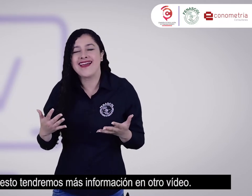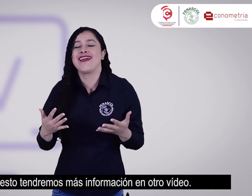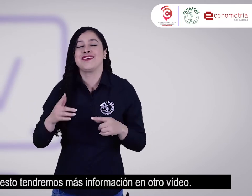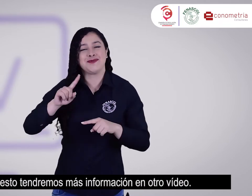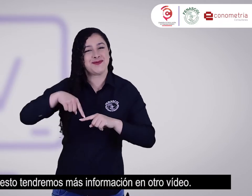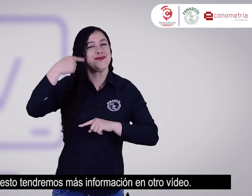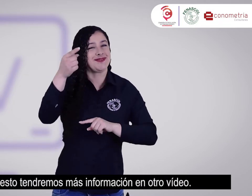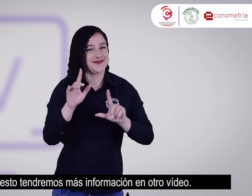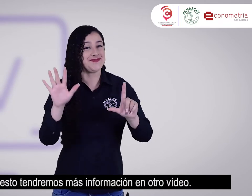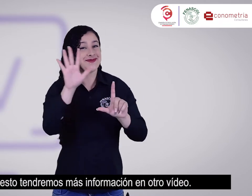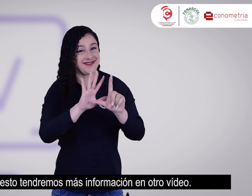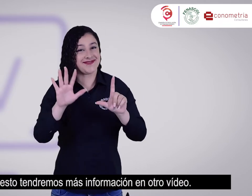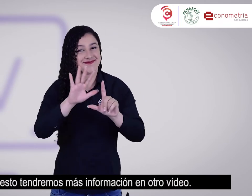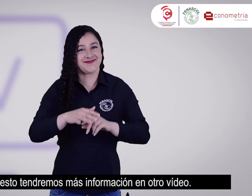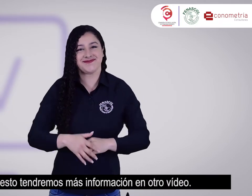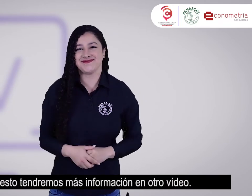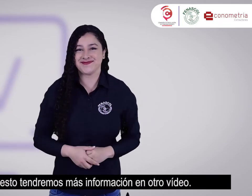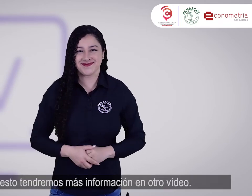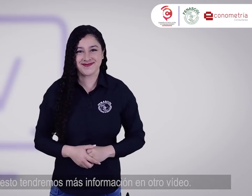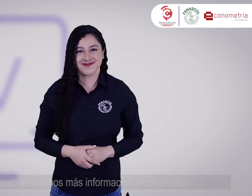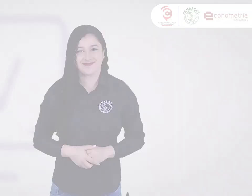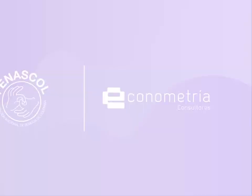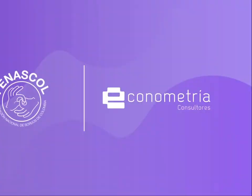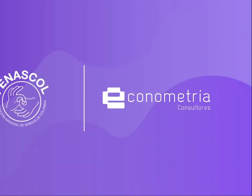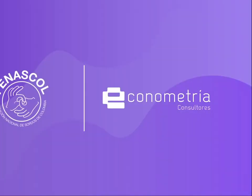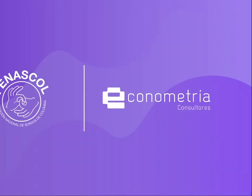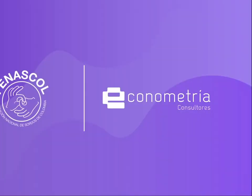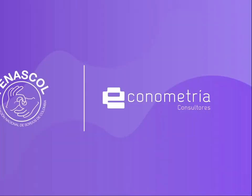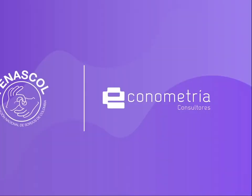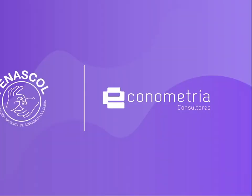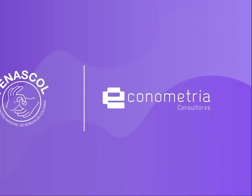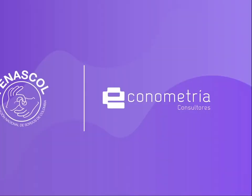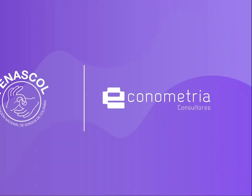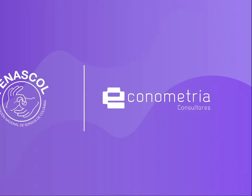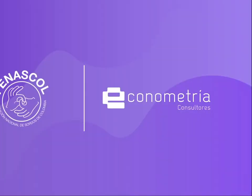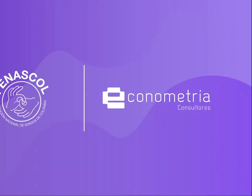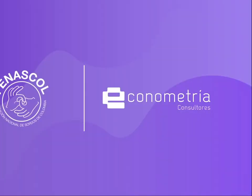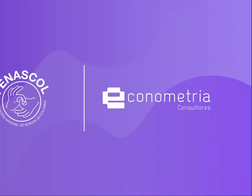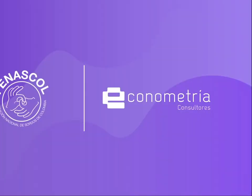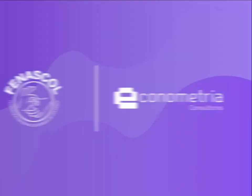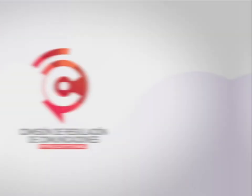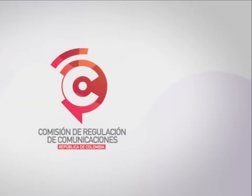tendremos más información en otro video. ¡Fui! No sonríe